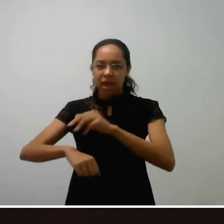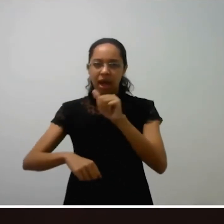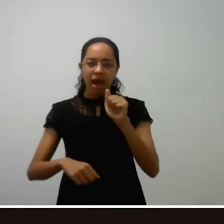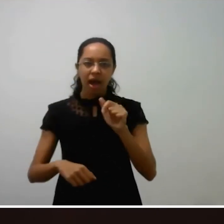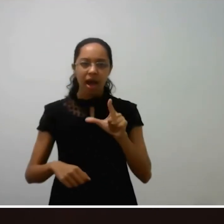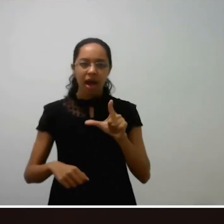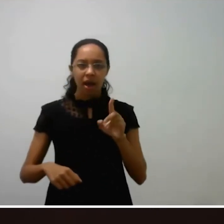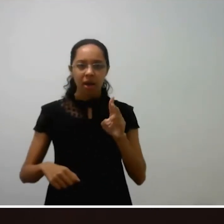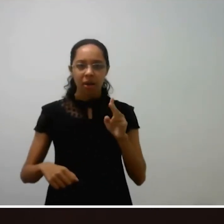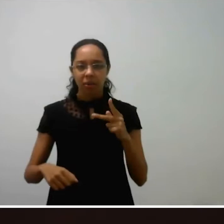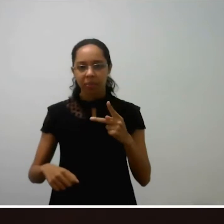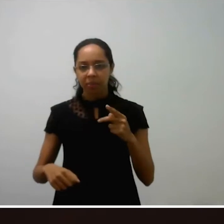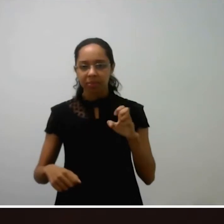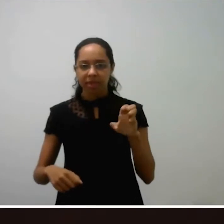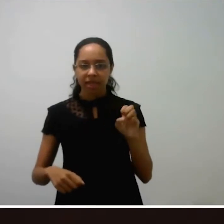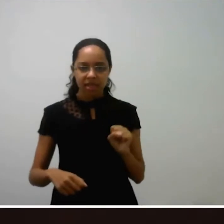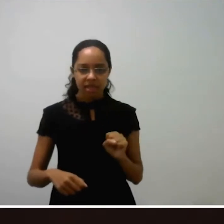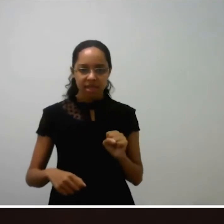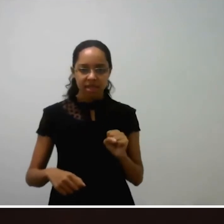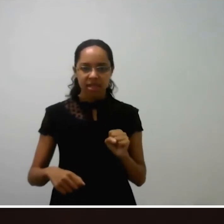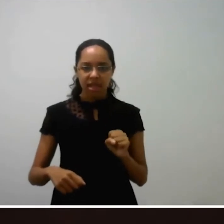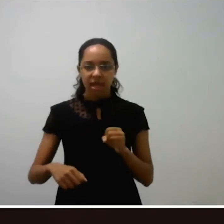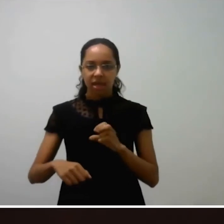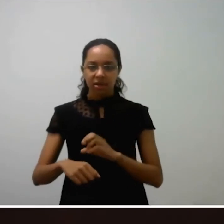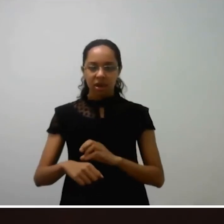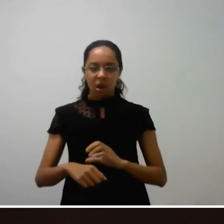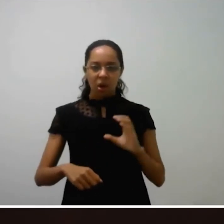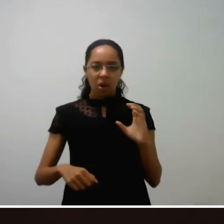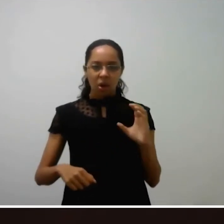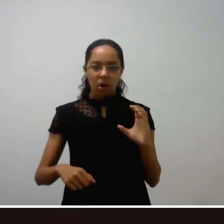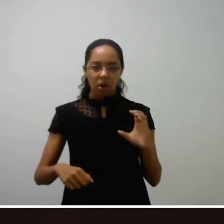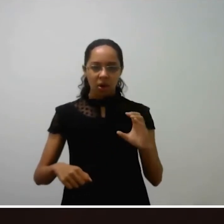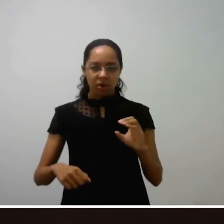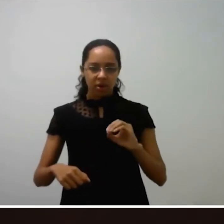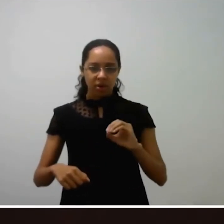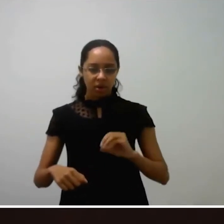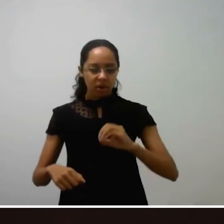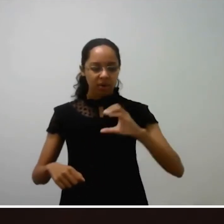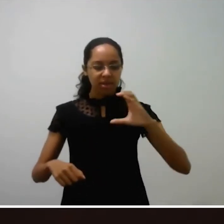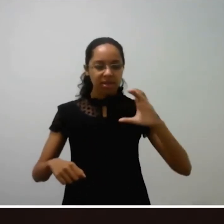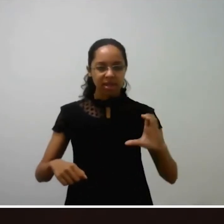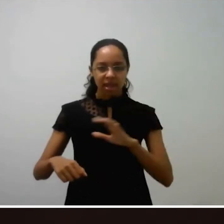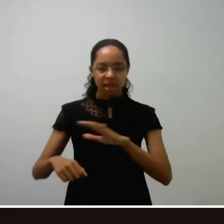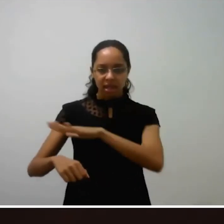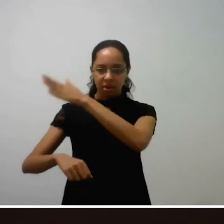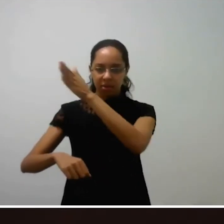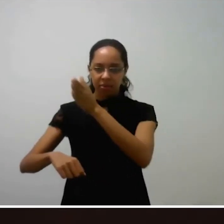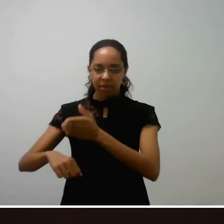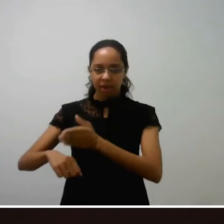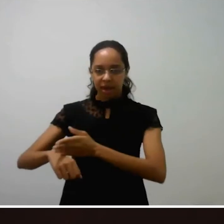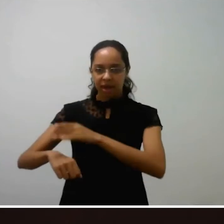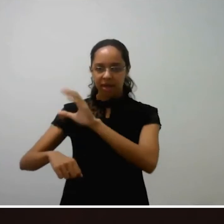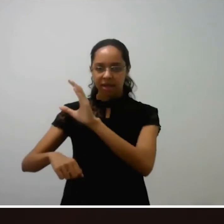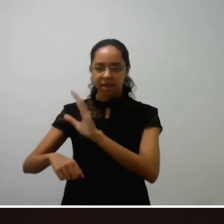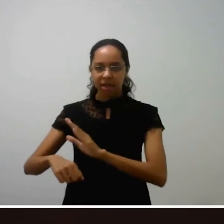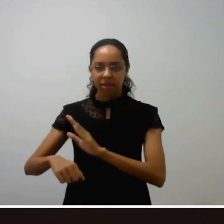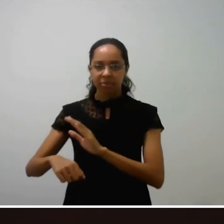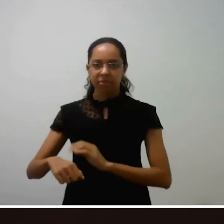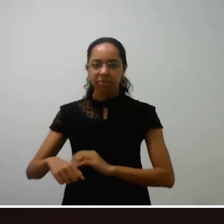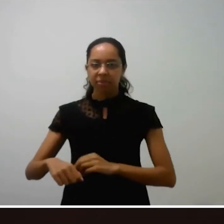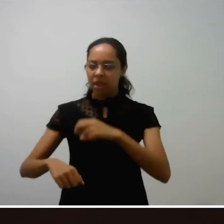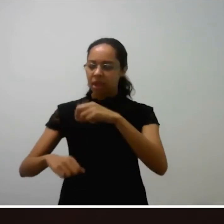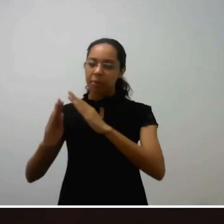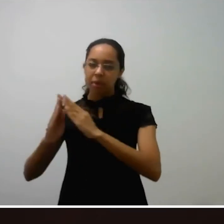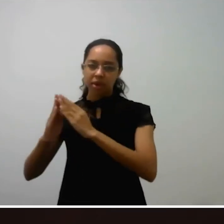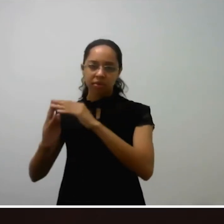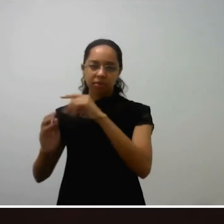ficava a cidade de Albi e a região de Languedoc. Vou explicar um pouco melhor depois isso. Aí